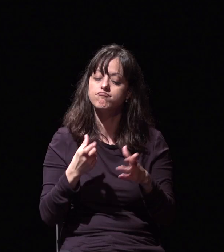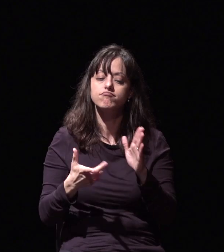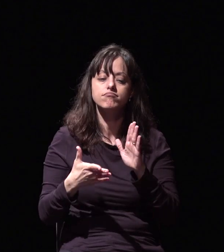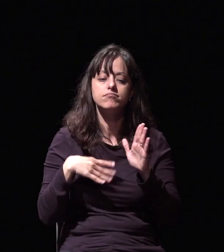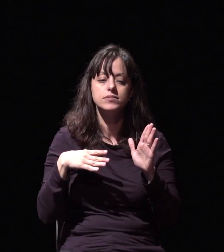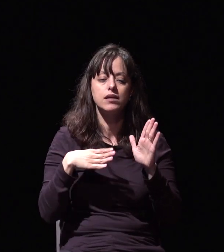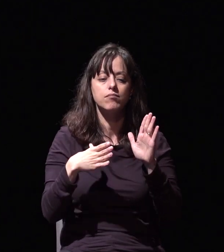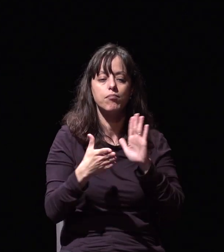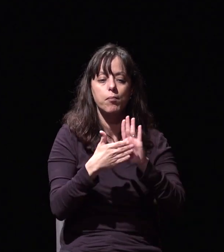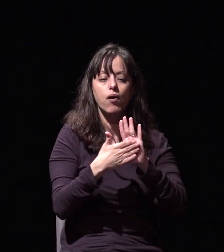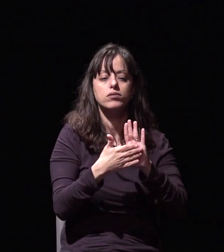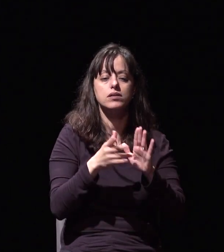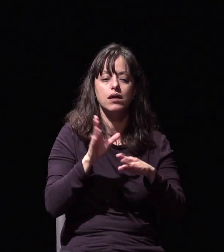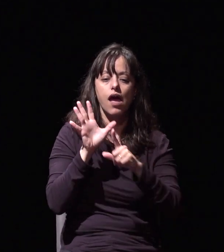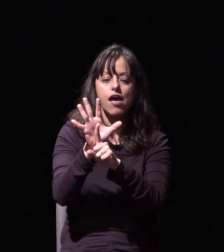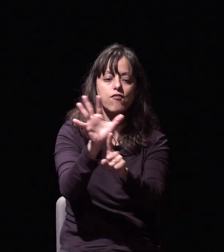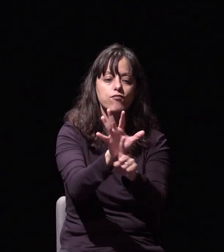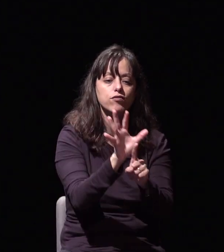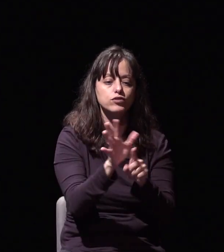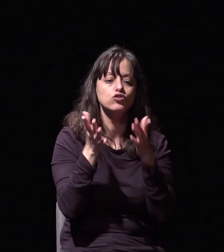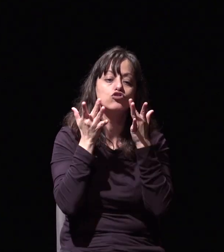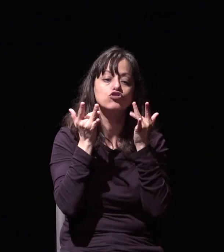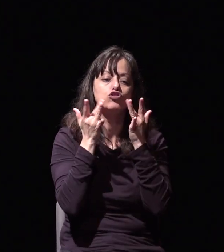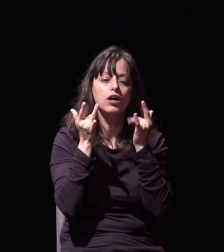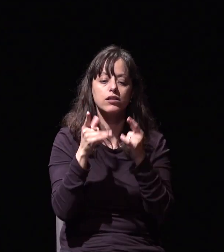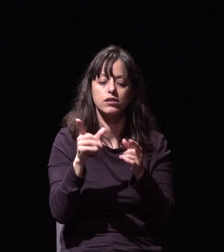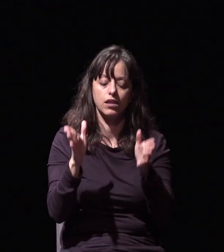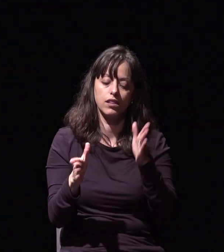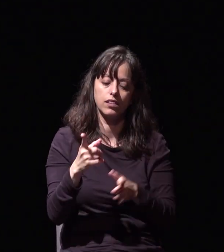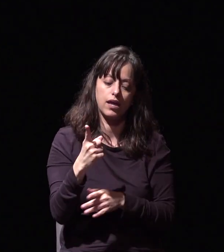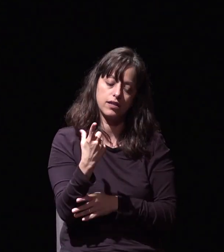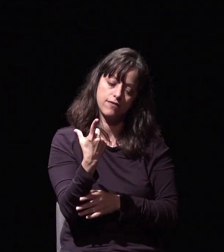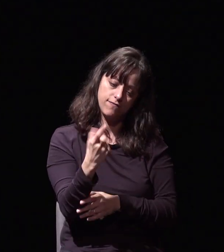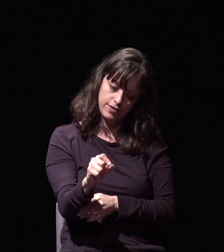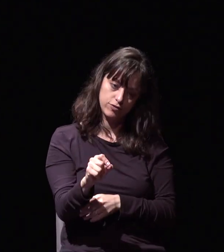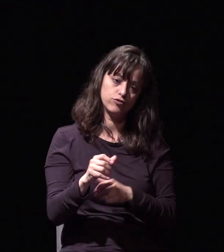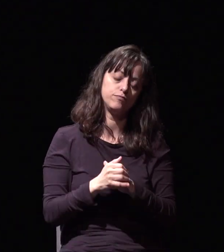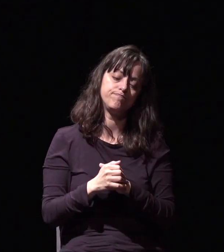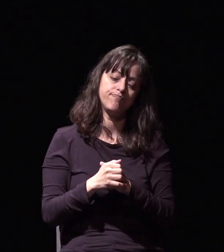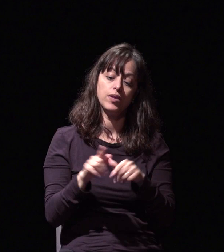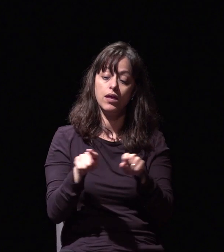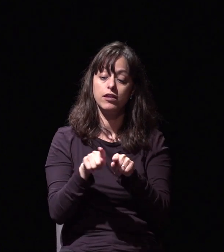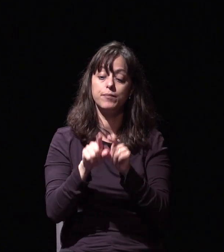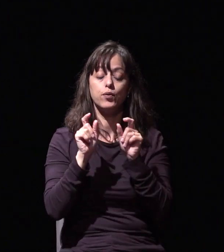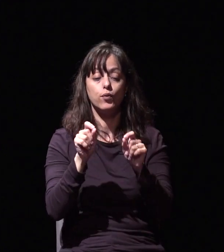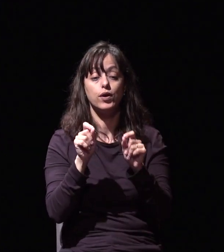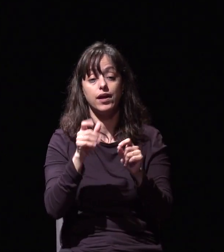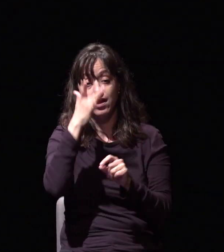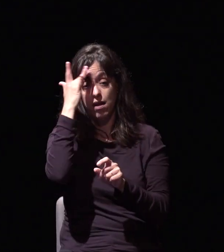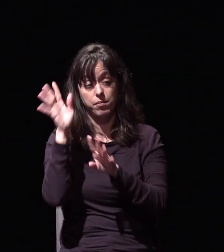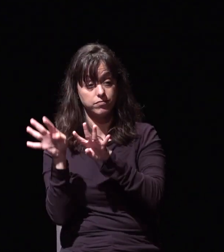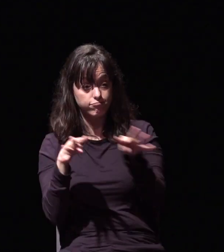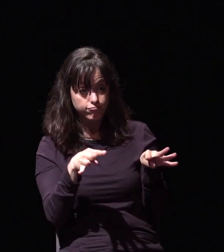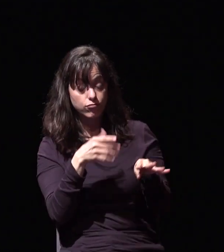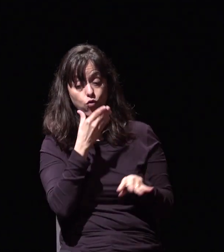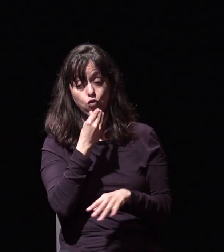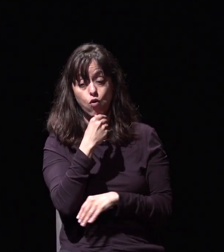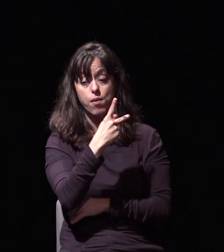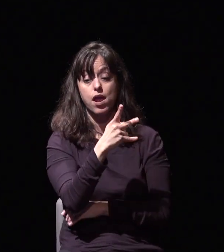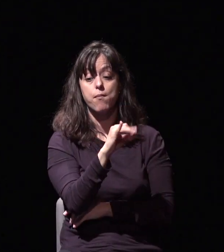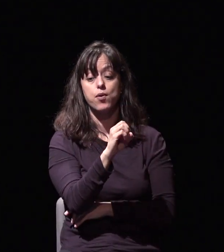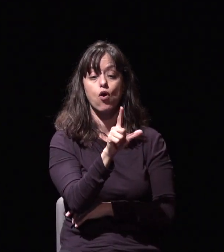20. Os modernistas, imbuídos de interesses nacionalistas e folclóricos, consideravam Piolim um exemplo